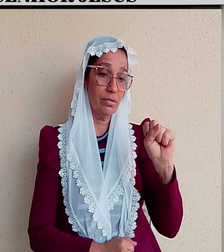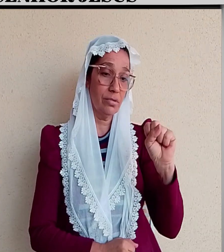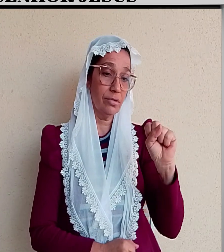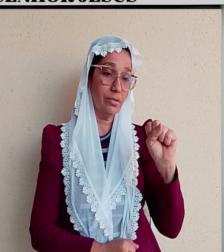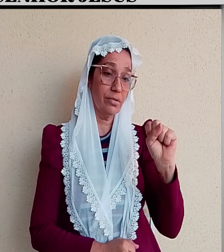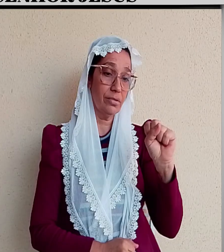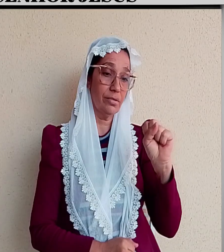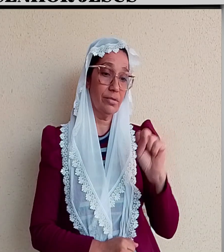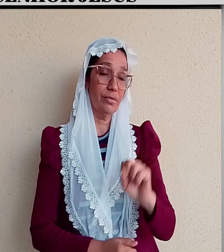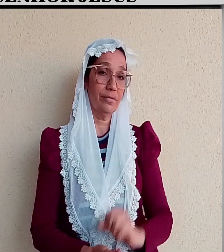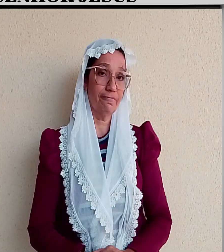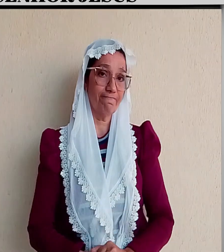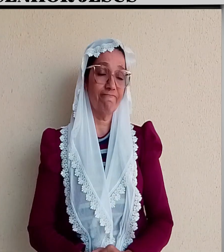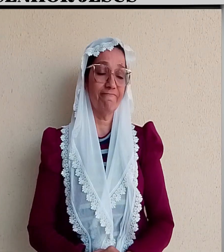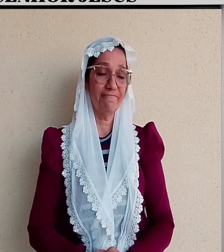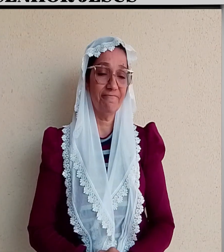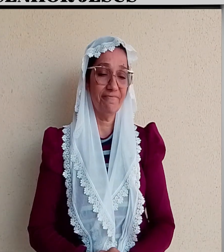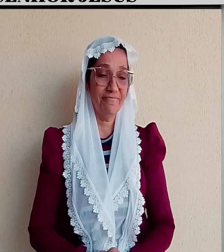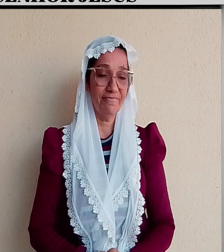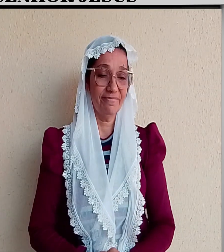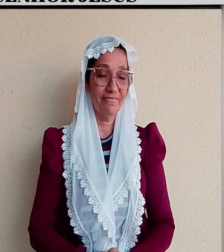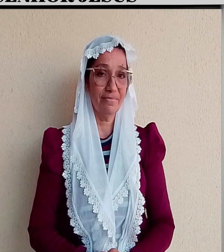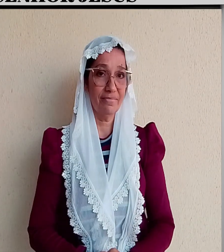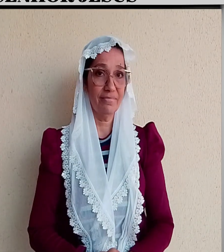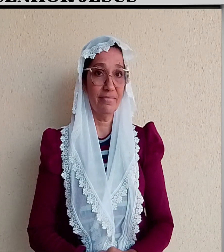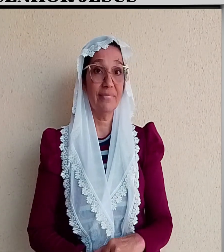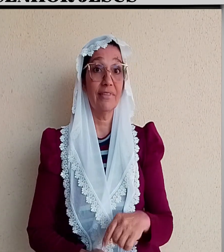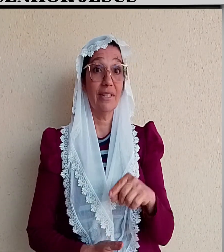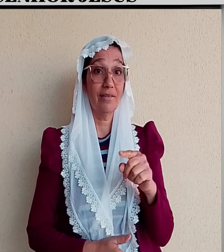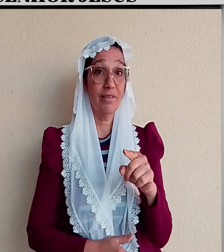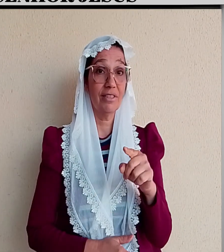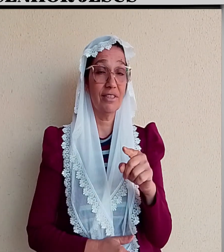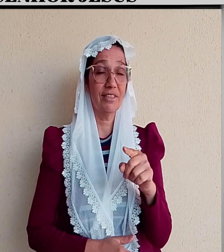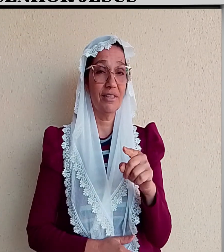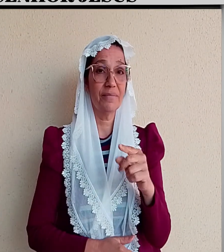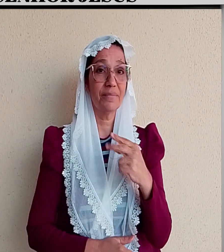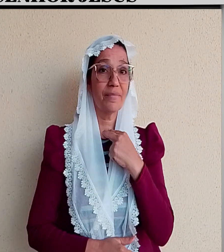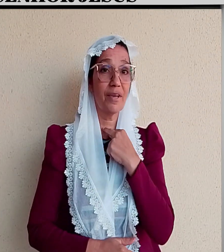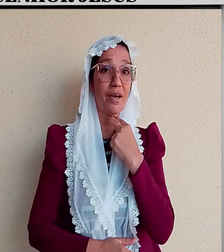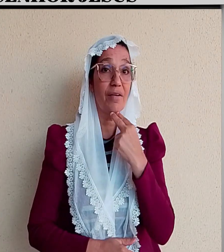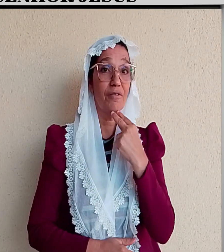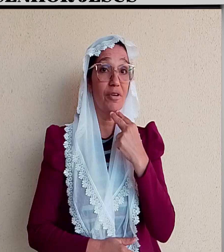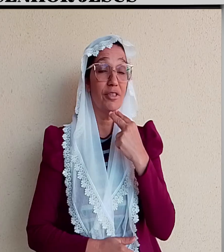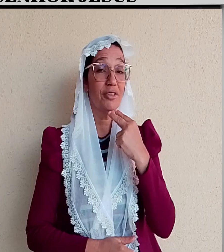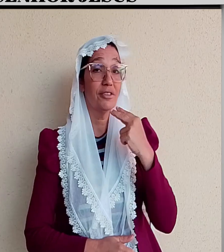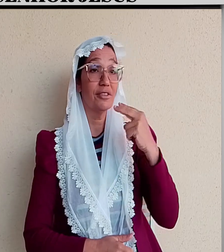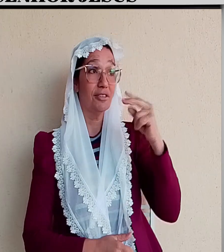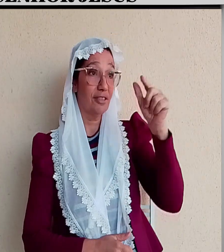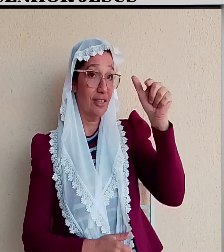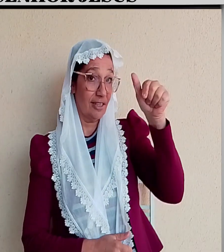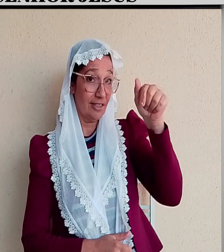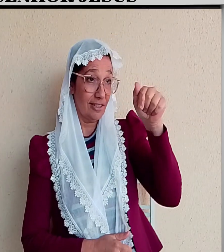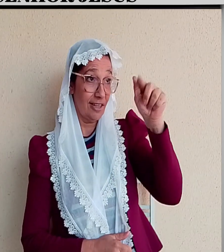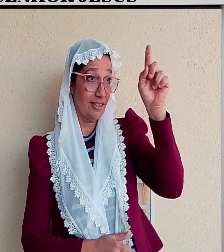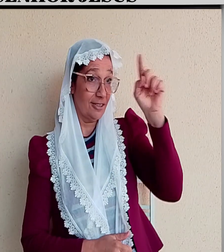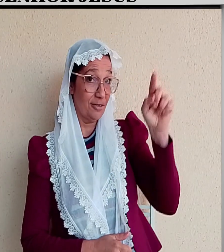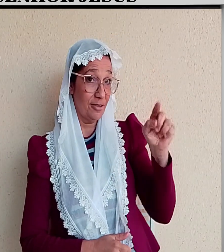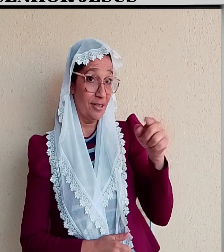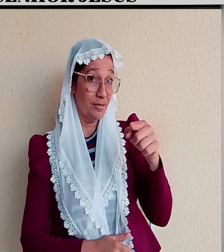ouvir a voz dos 7 trovões mais uma vez. Mas a que você vai ouvir não é a que João ouviu. É o, aleluia,